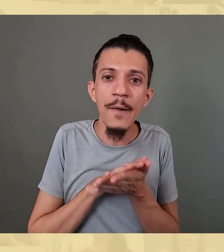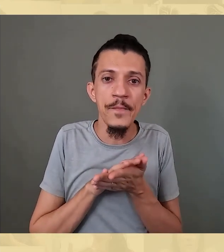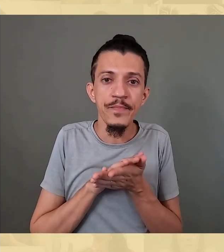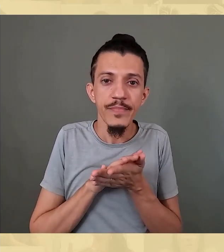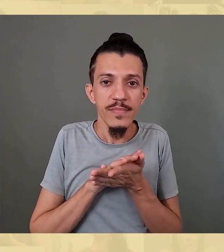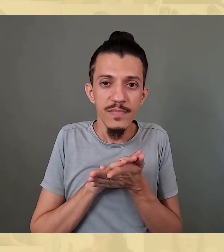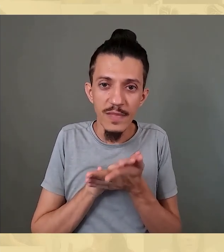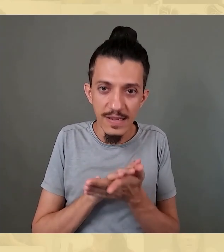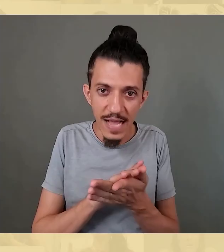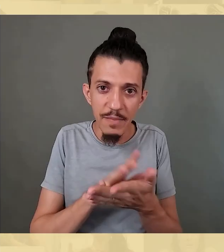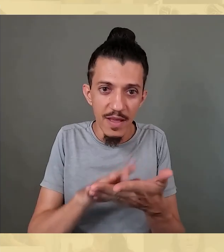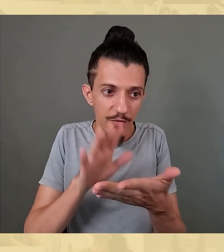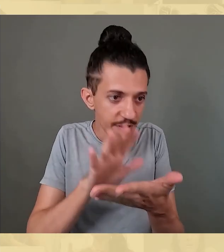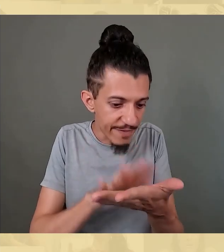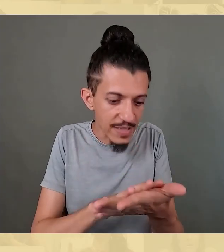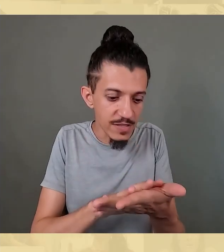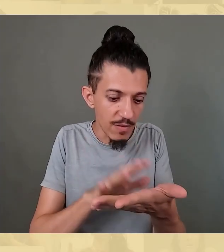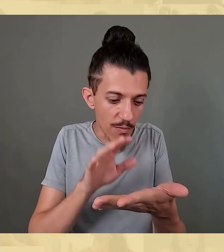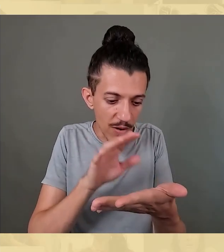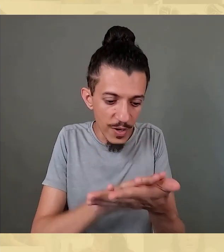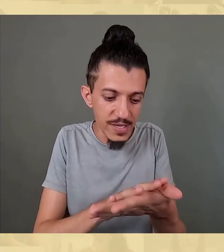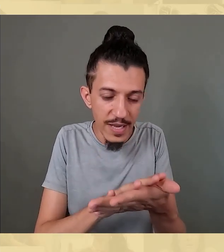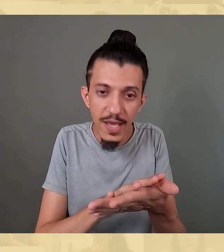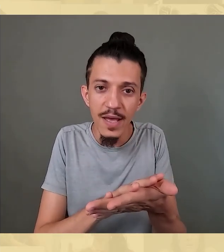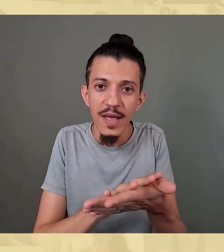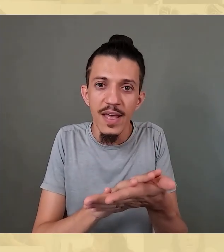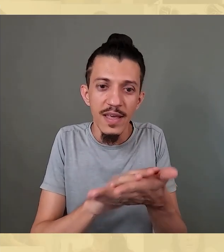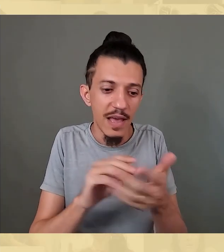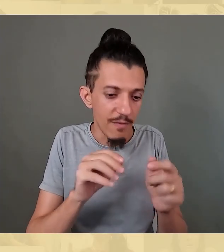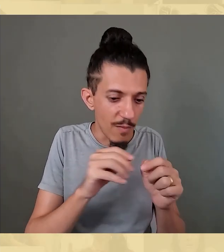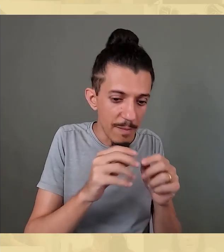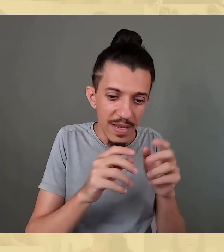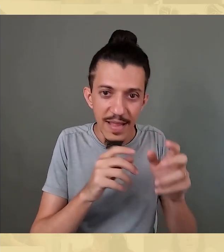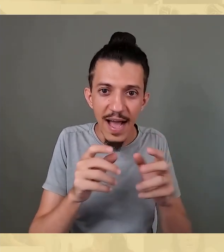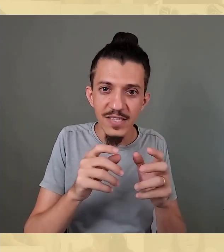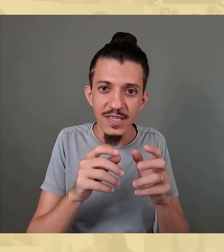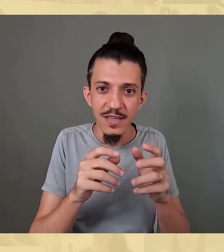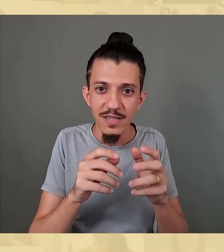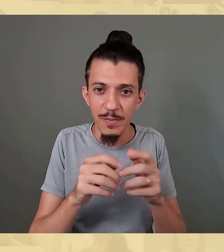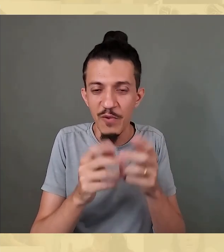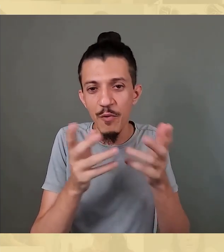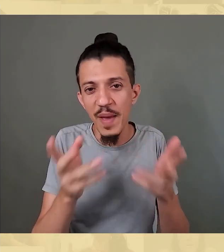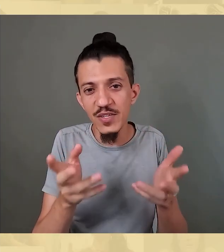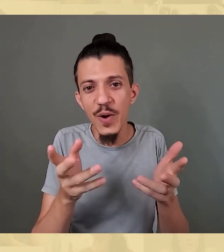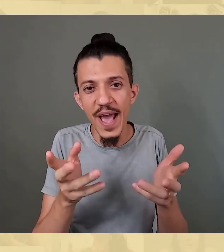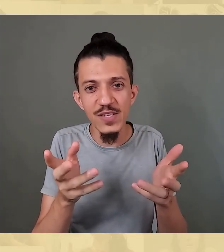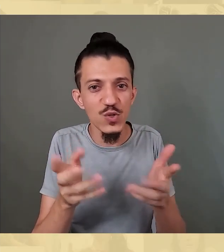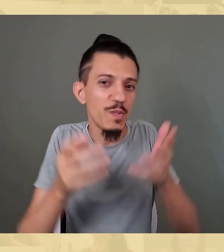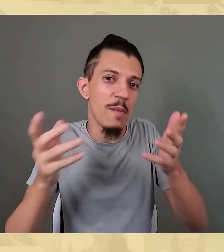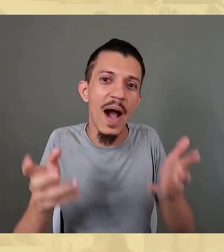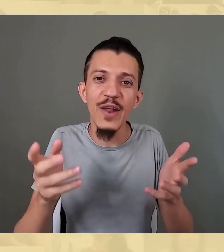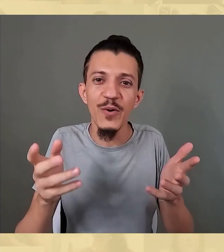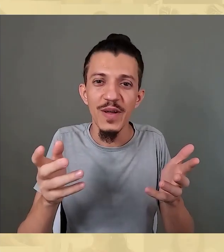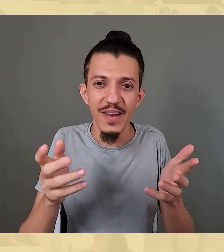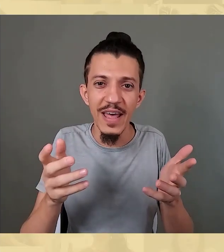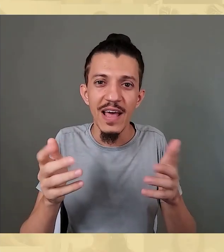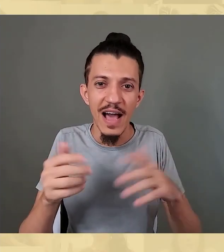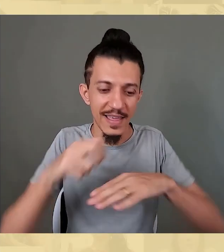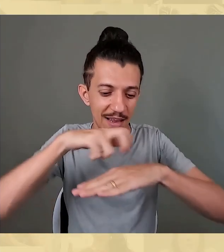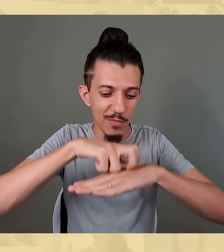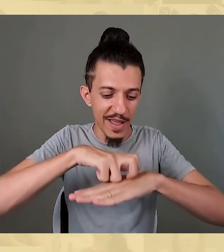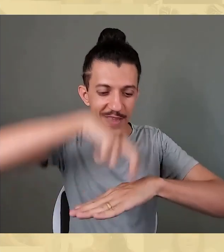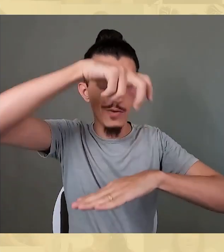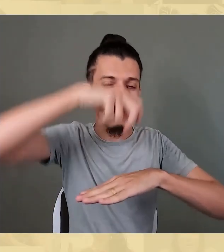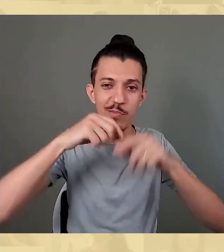celular. Sabe? Você faz uma coisa ali, uma habilidade, você provavelmente conhece Super Mario, né?